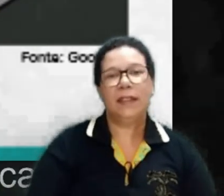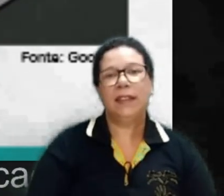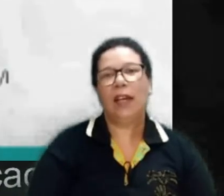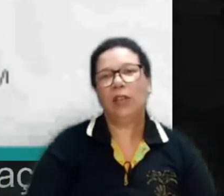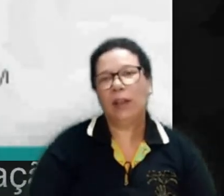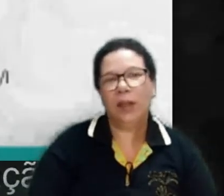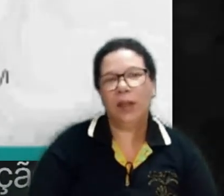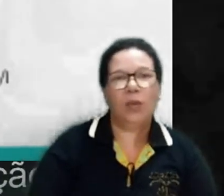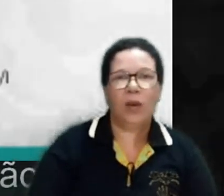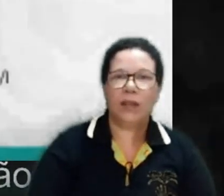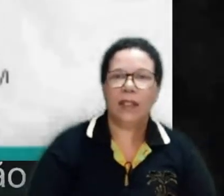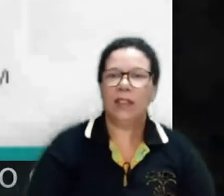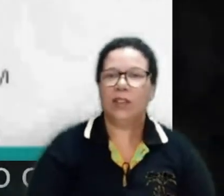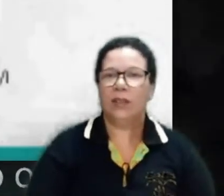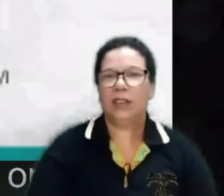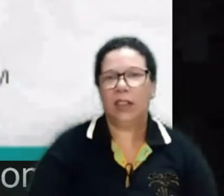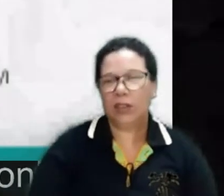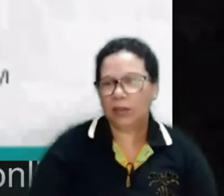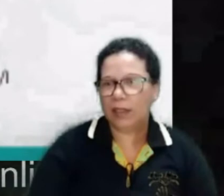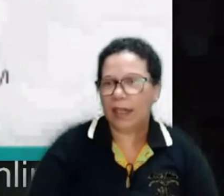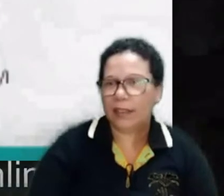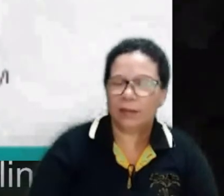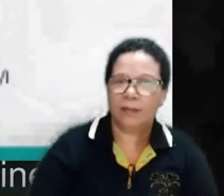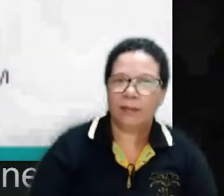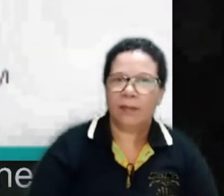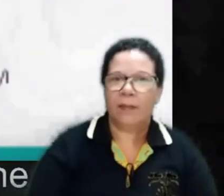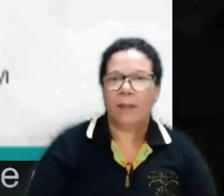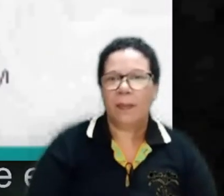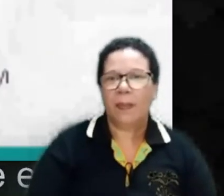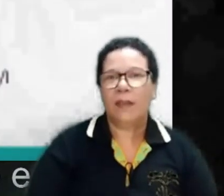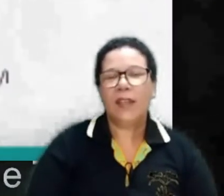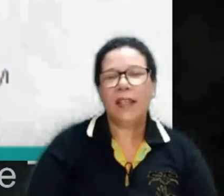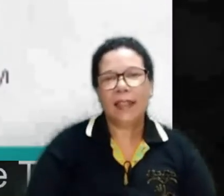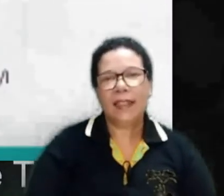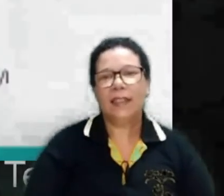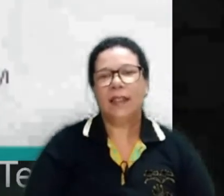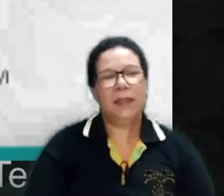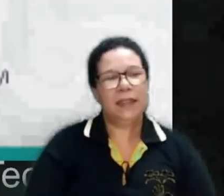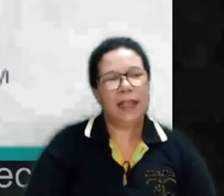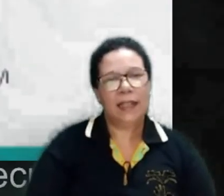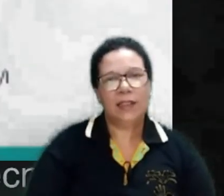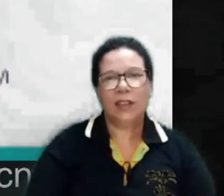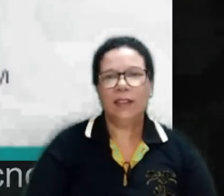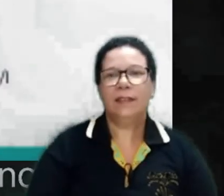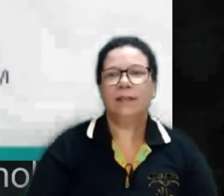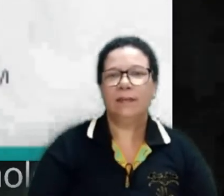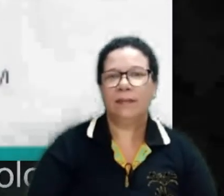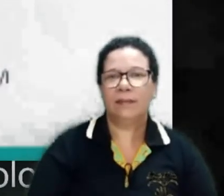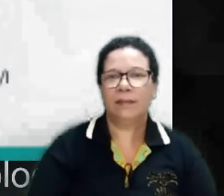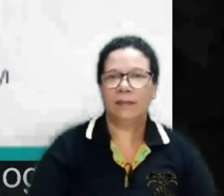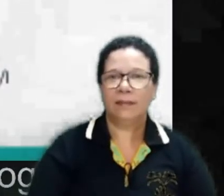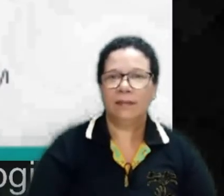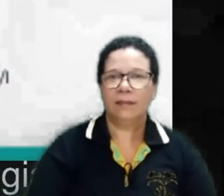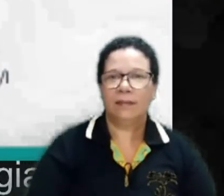ensino presencial também, como uma alternativa de atividade. Fica aí esta mensagem.